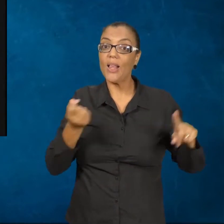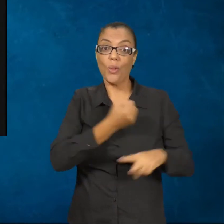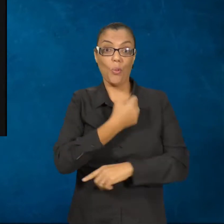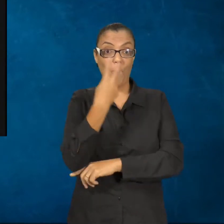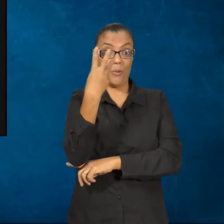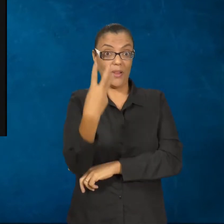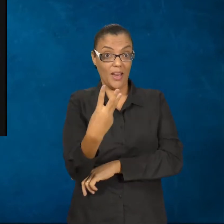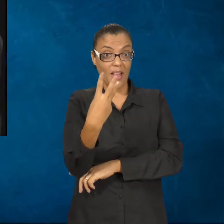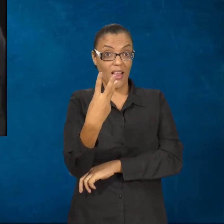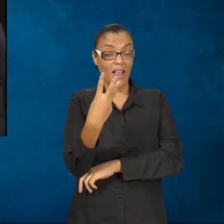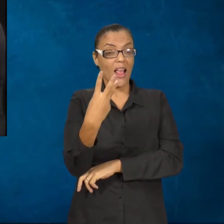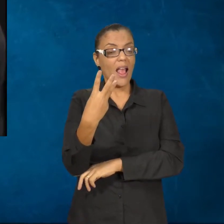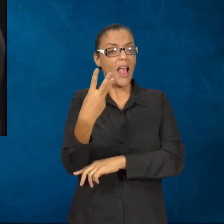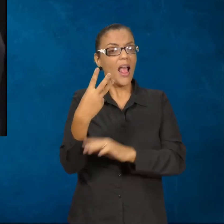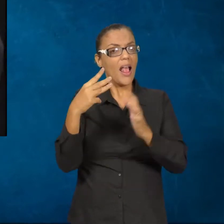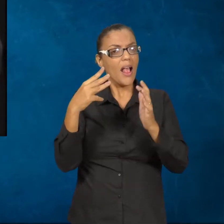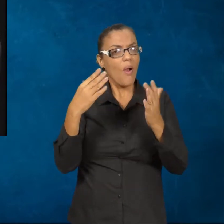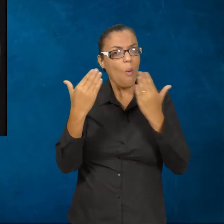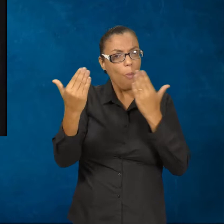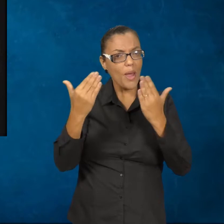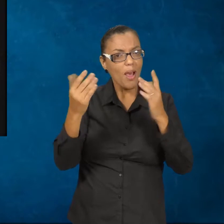seja, é uma memória enorme